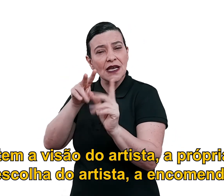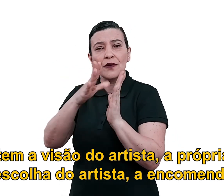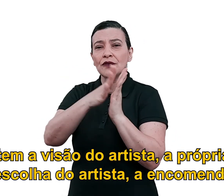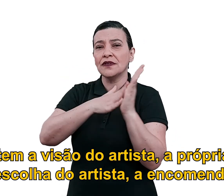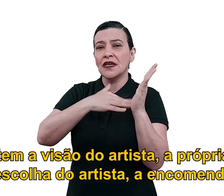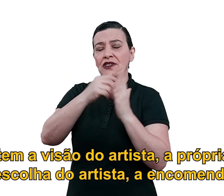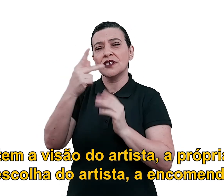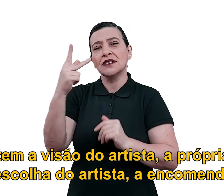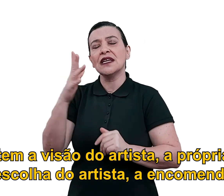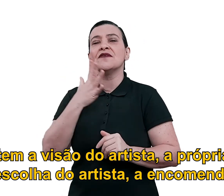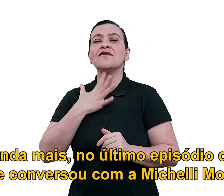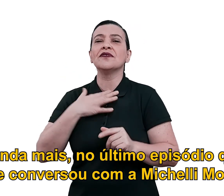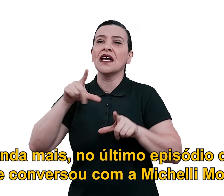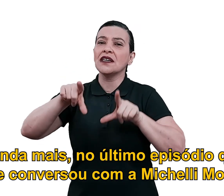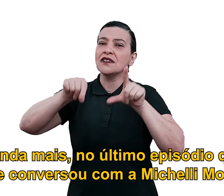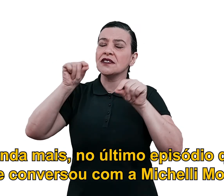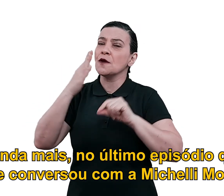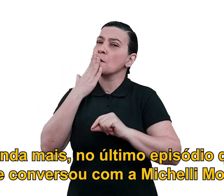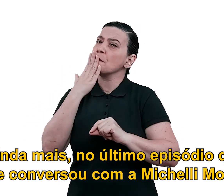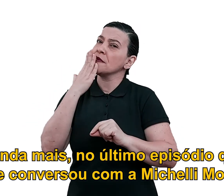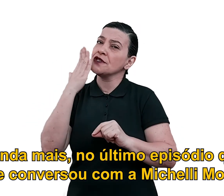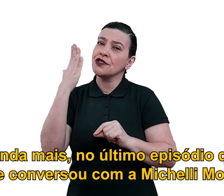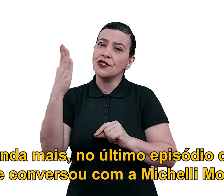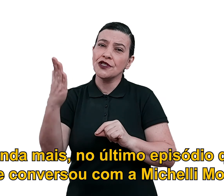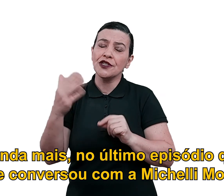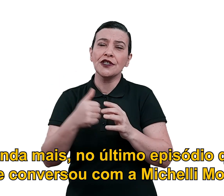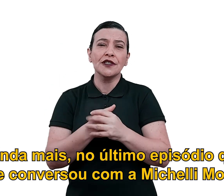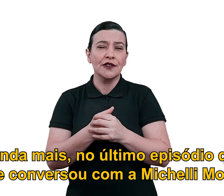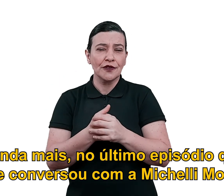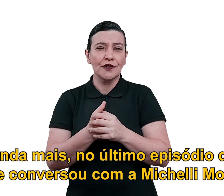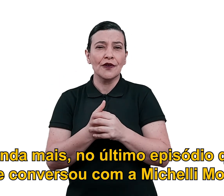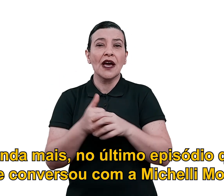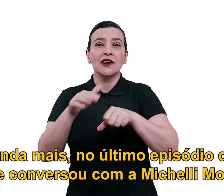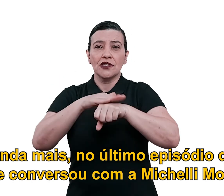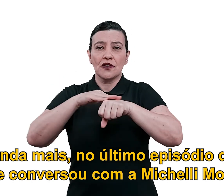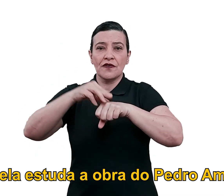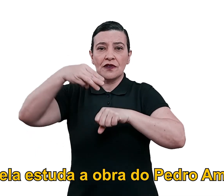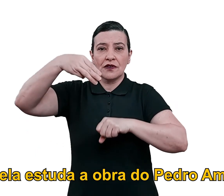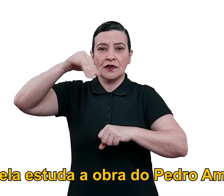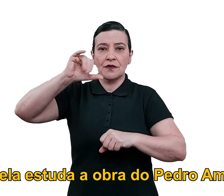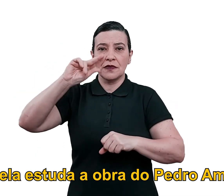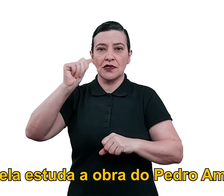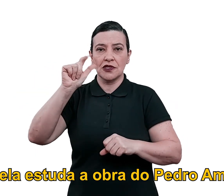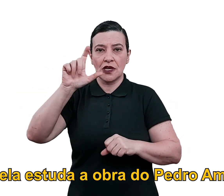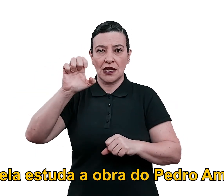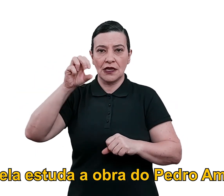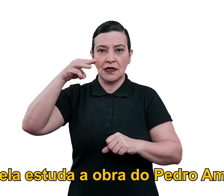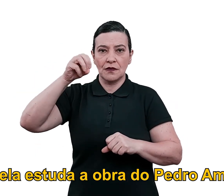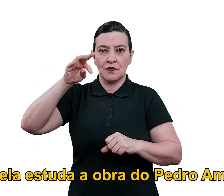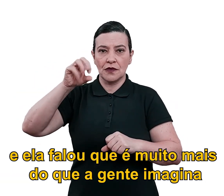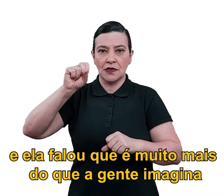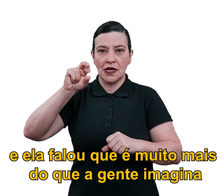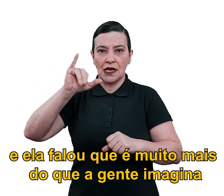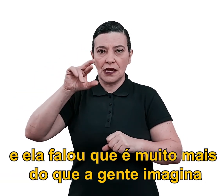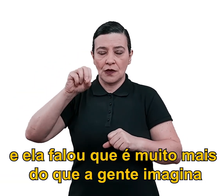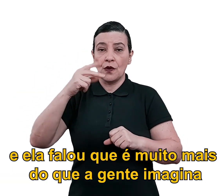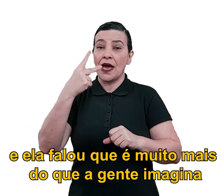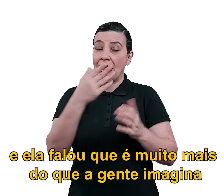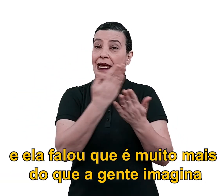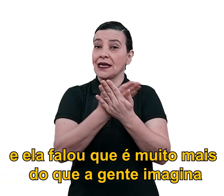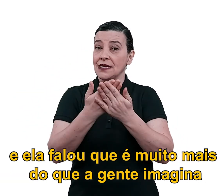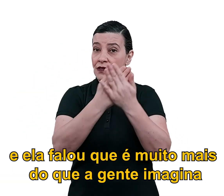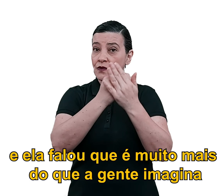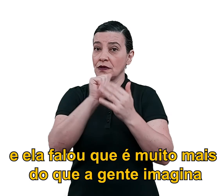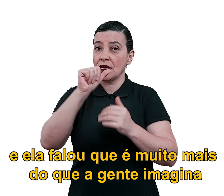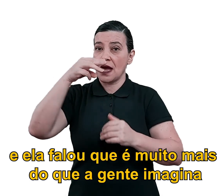escolha do artista, a encomenda, e ainda mais no último episódio que a gente conversou com a Michelle Monteiro, que ela estuda a obra do Pedro Américo, e ela falou que